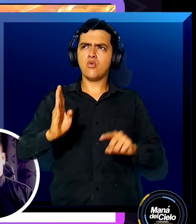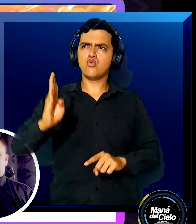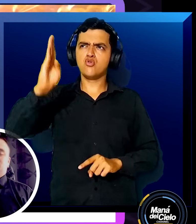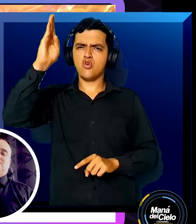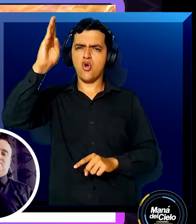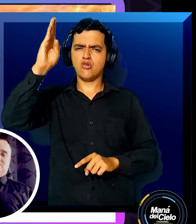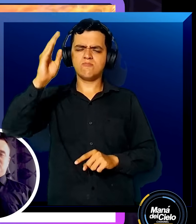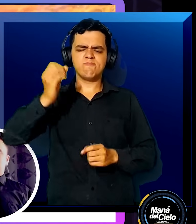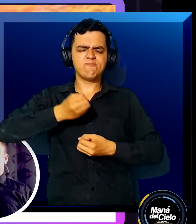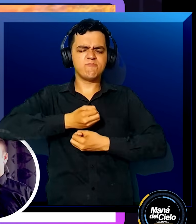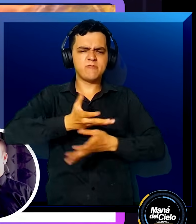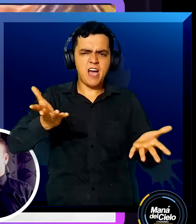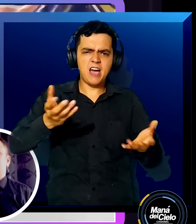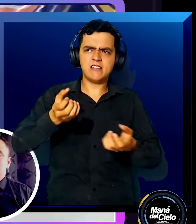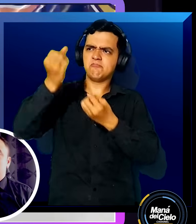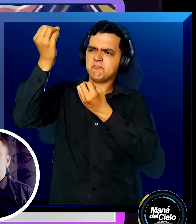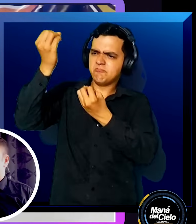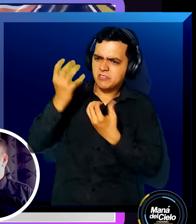El Padre Nuestro